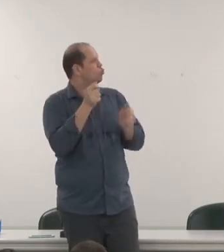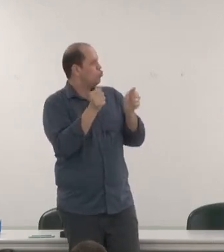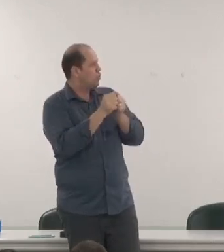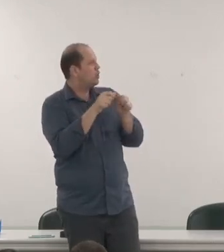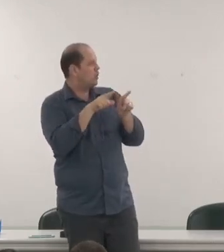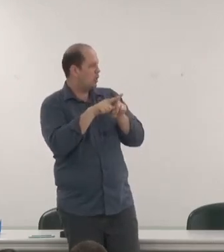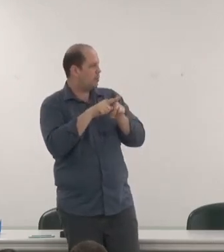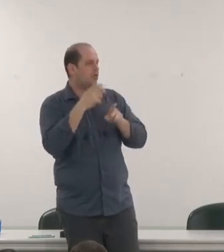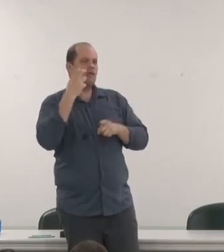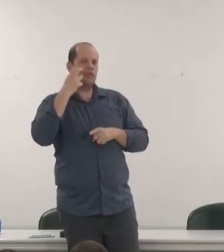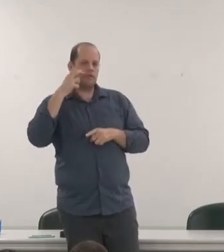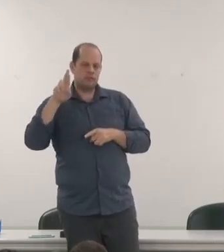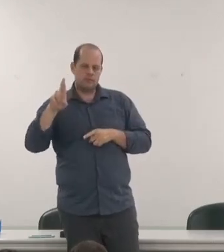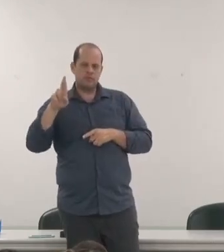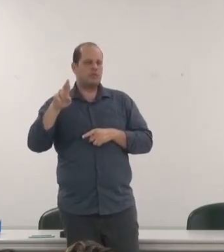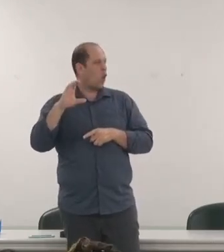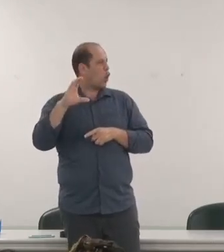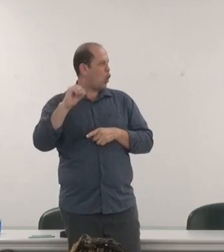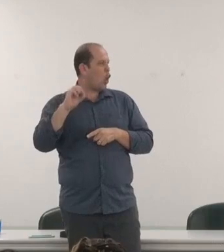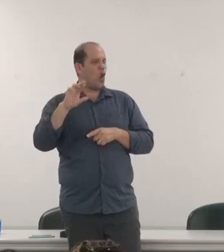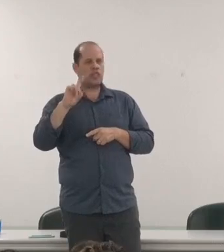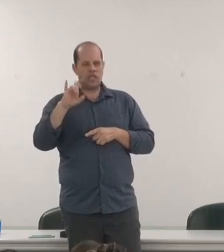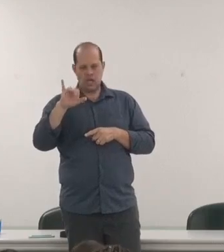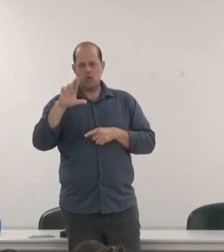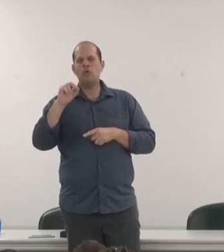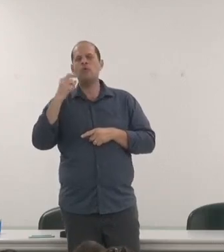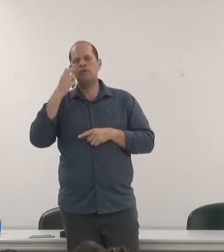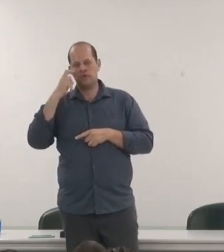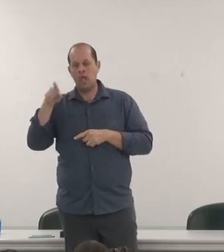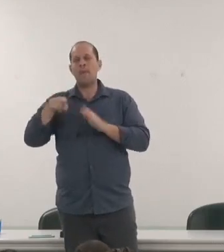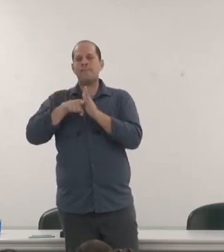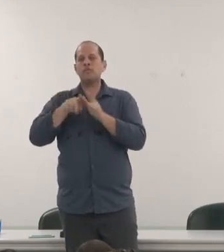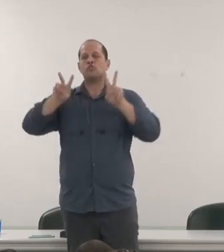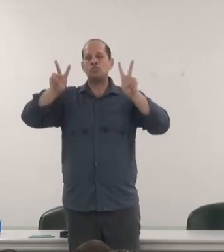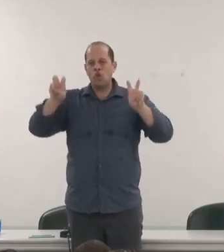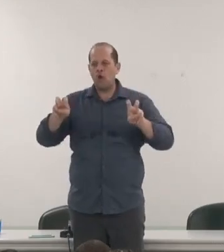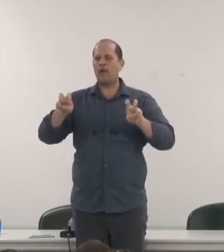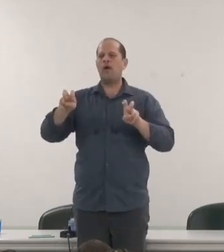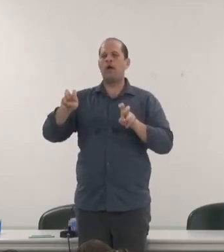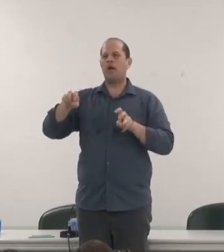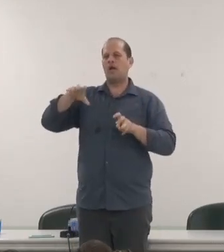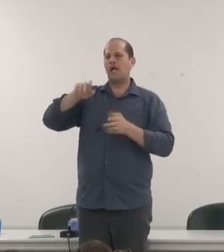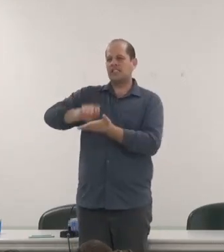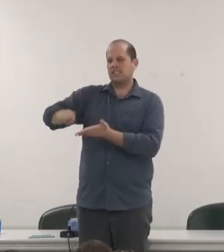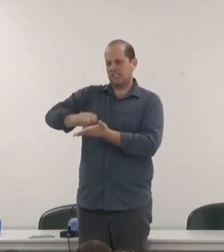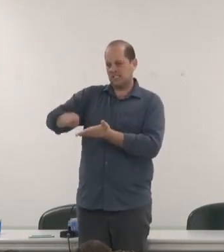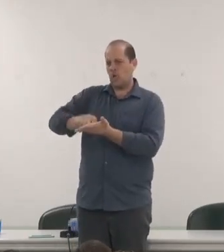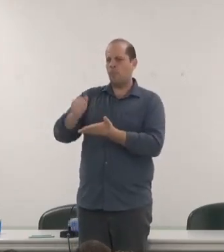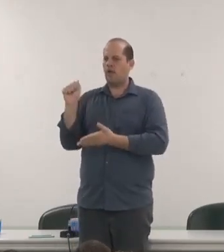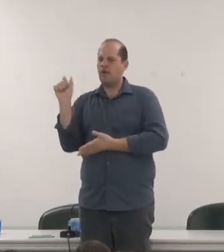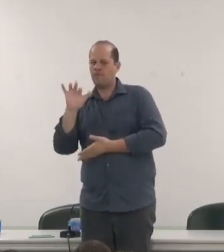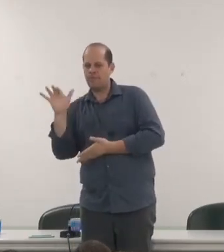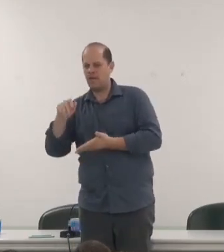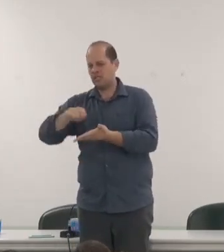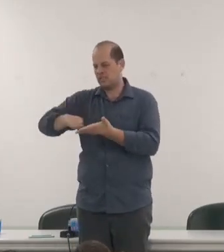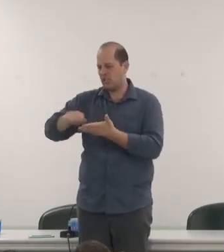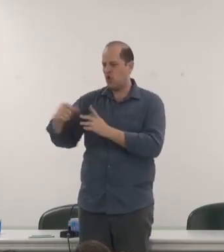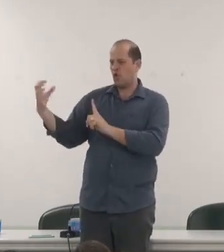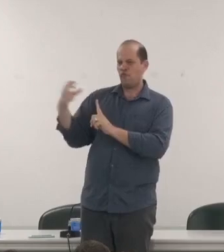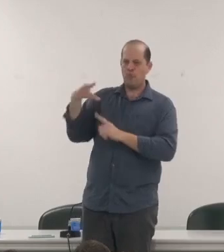sinal, também Cordeiro, em 2009, pesquisam especificamente como